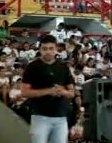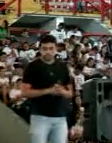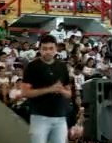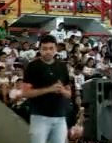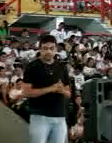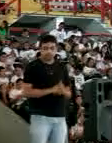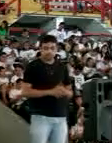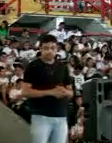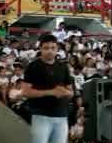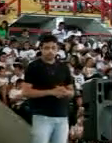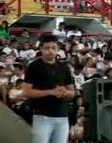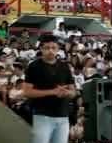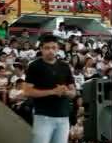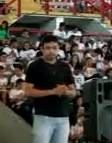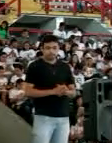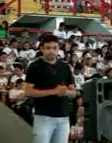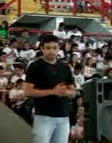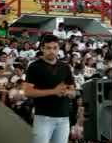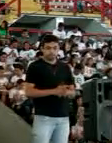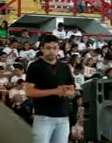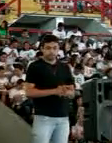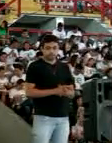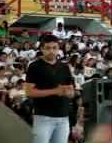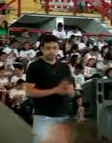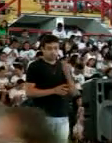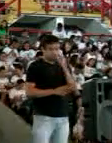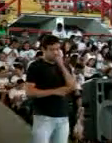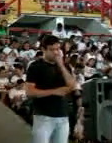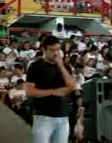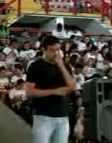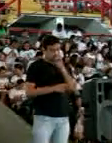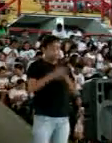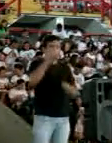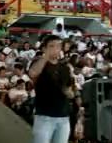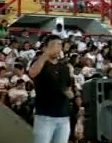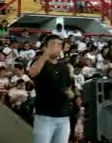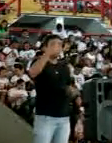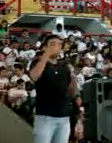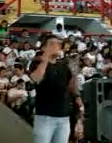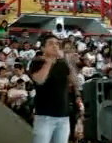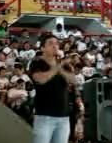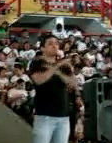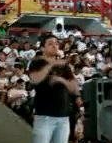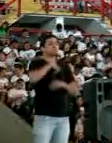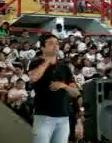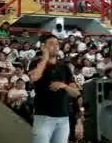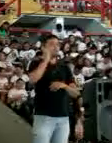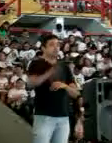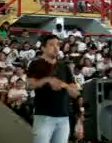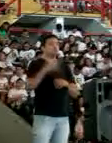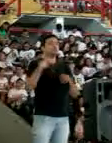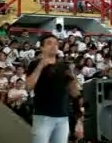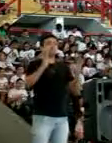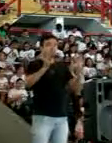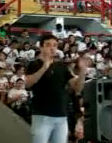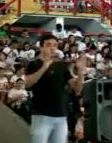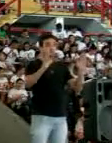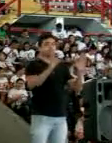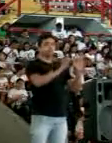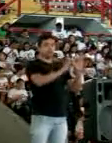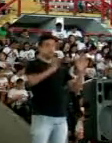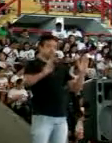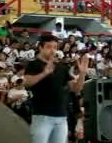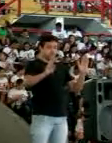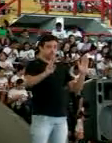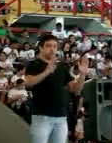Muito bem. Vamos para a terceira? A terceira questão, então, nós entramos no período regencial. E ela diz assim: